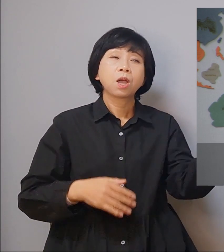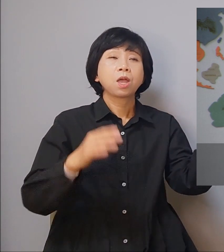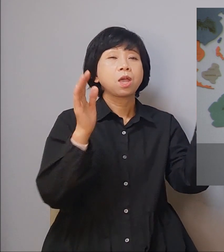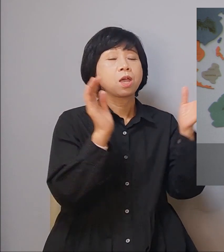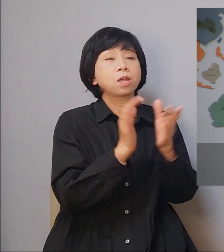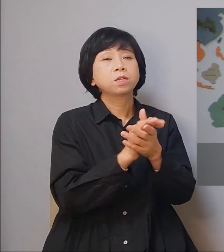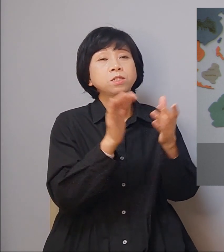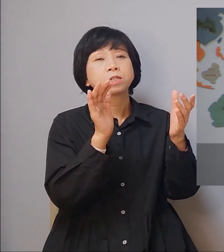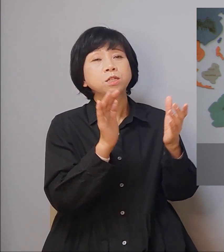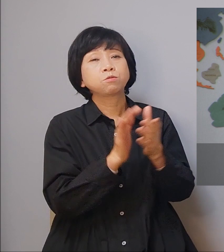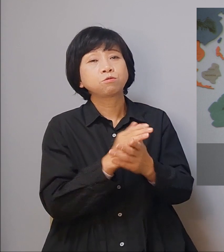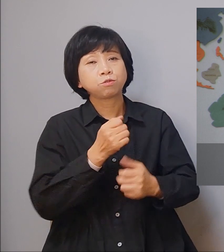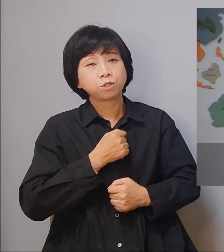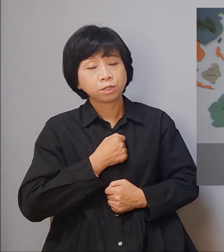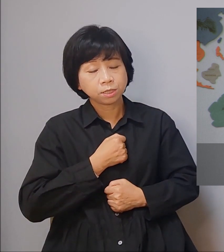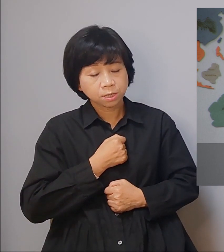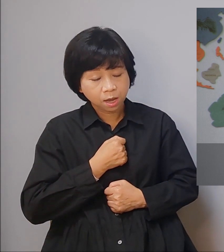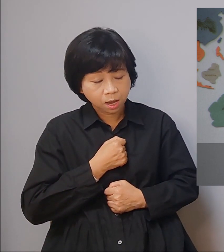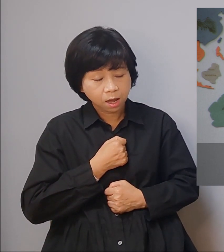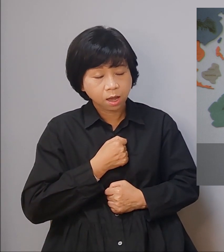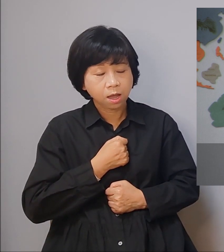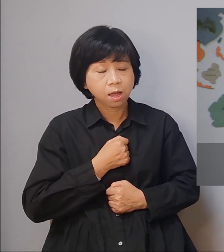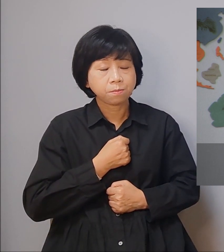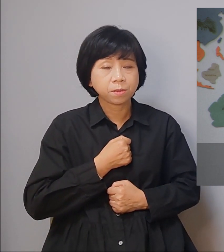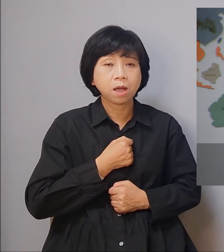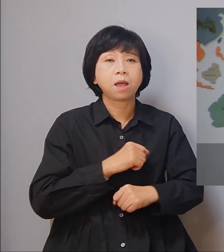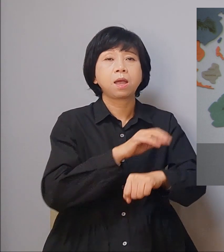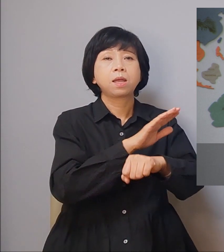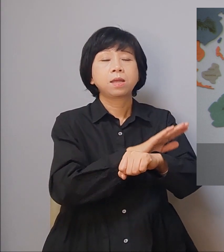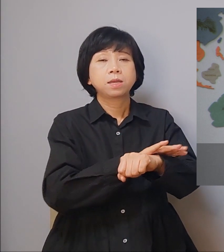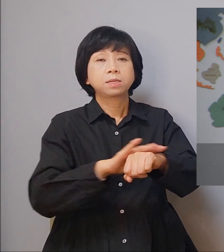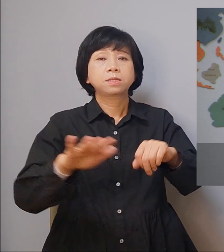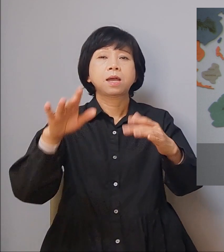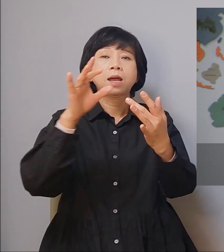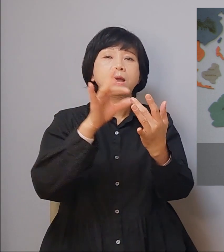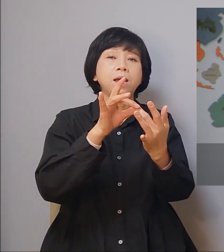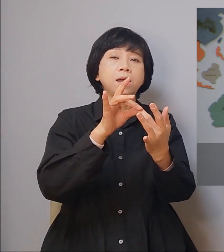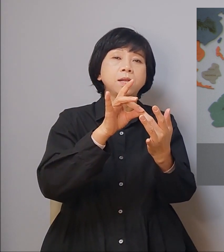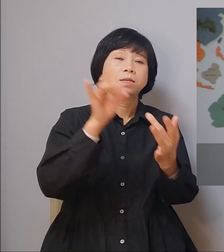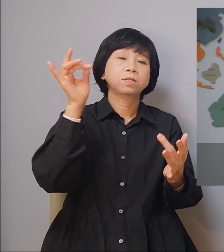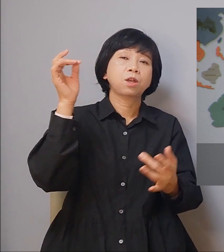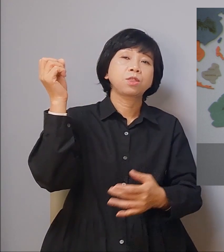내 친구를 삼가 잘